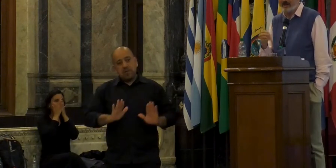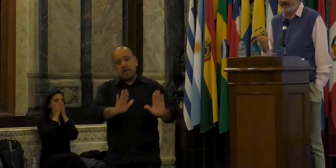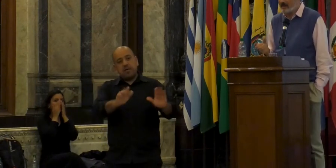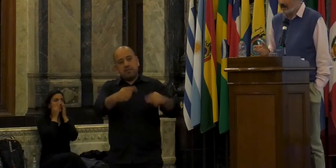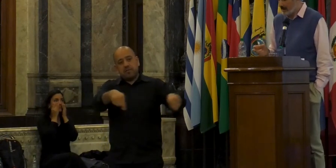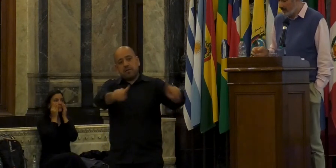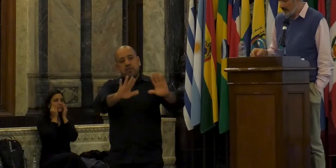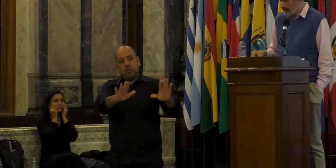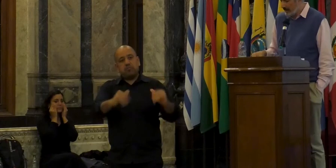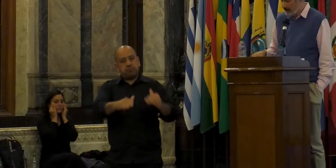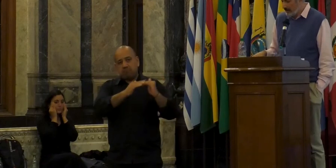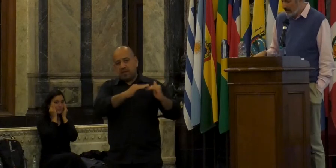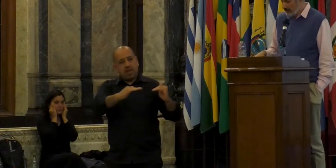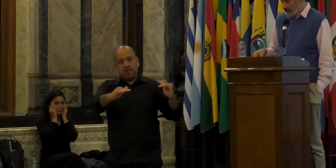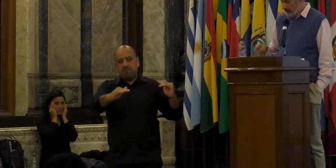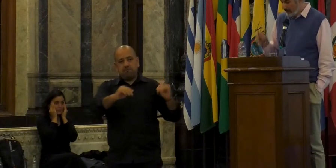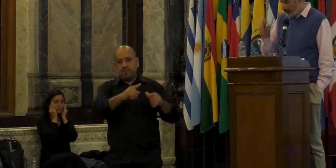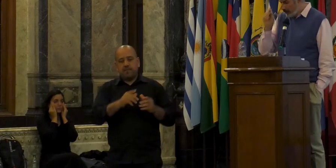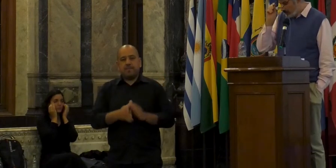menos estandarizado, etcétera.